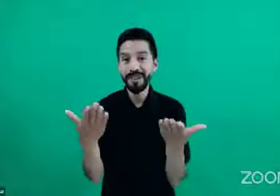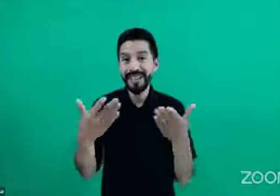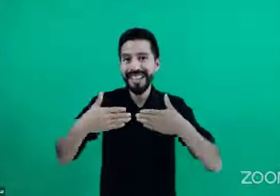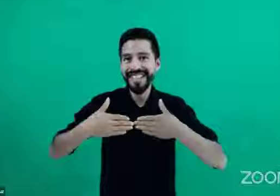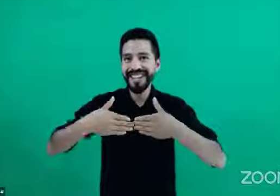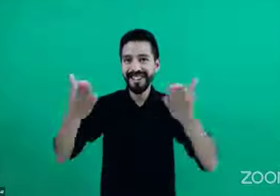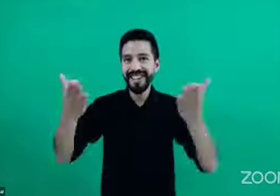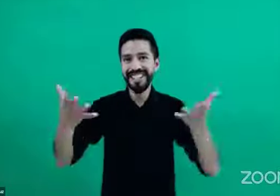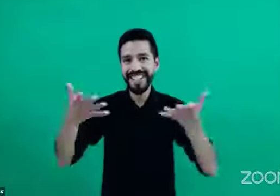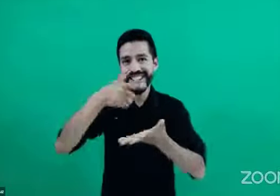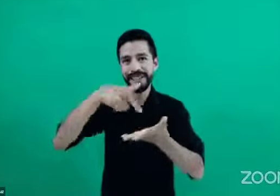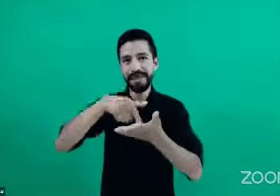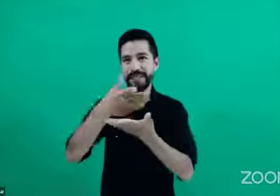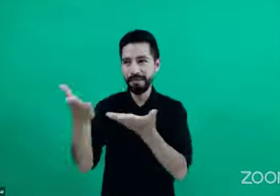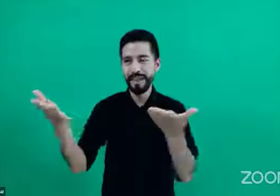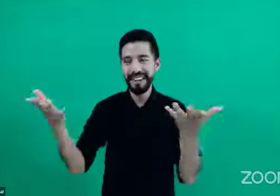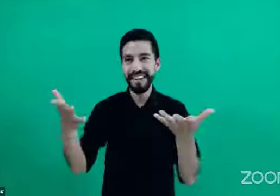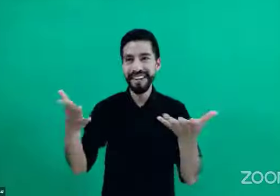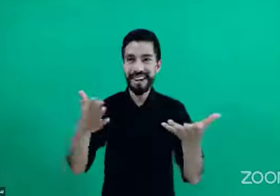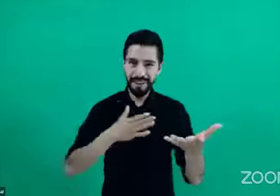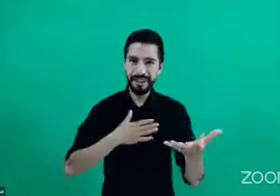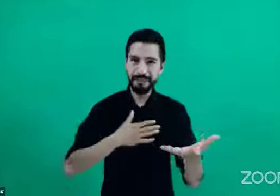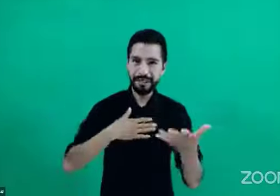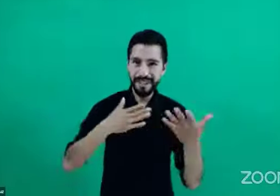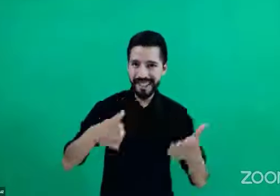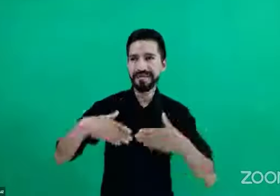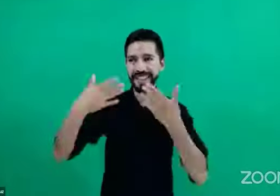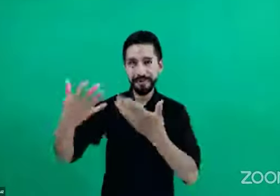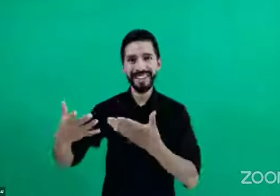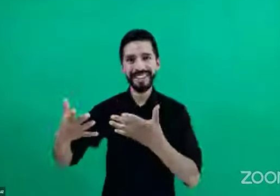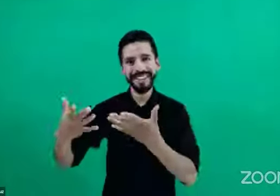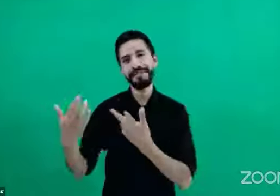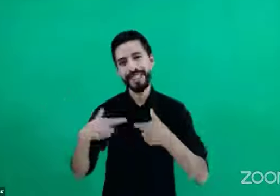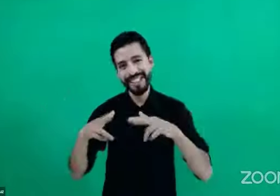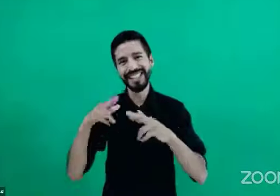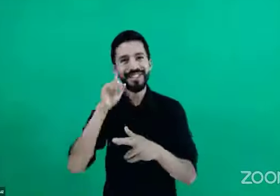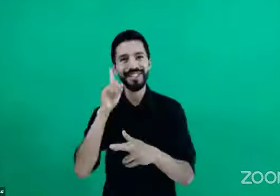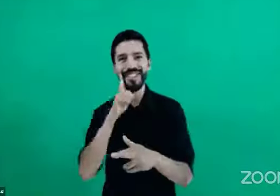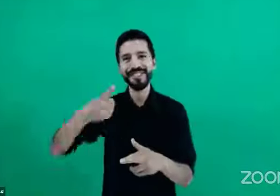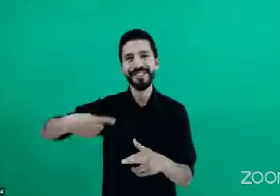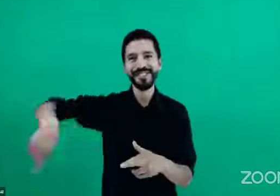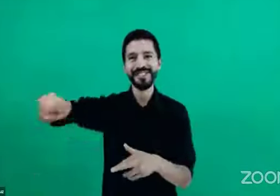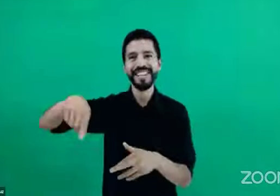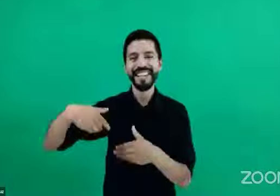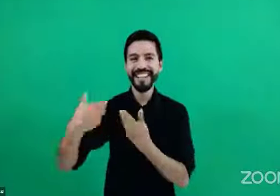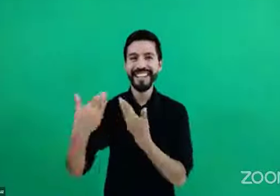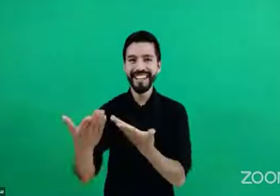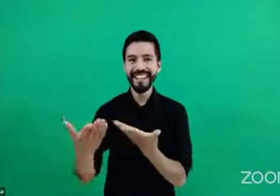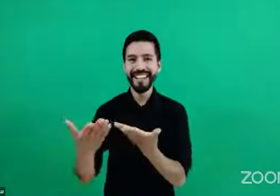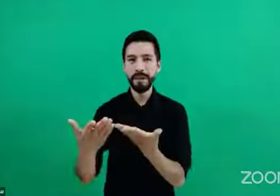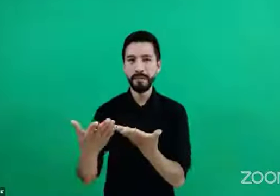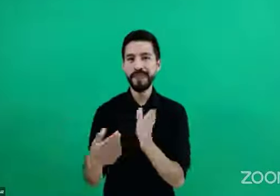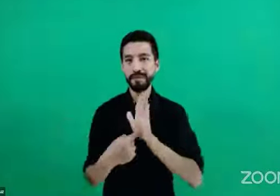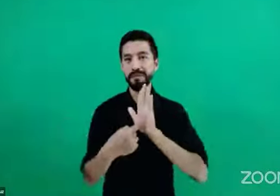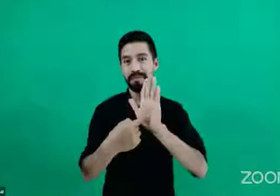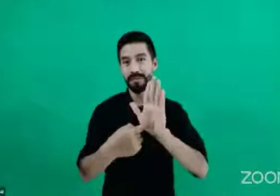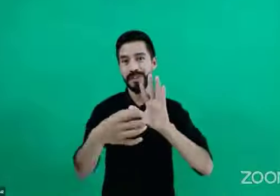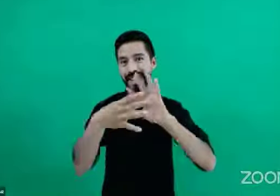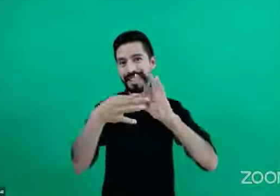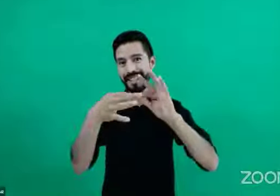pero ustedes el hecho de abrir este espacio para invitarme y también en representación de los sordos, el